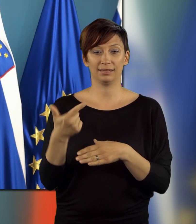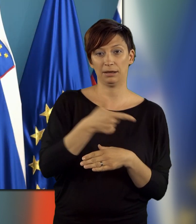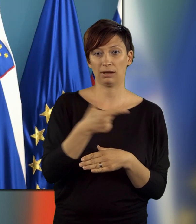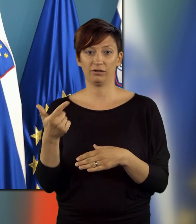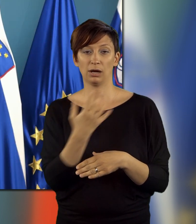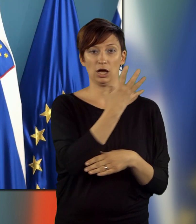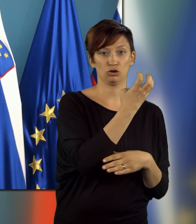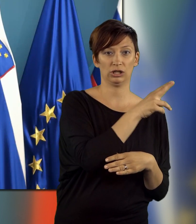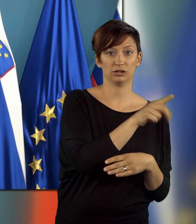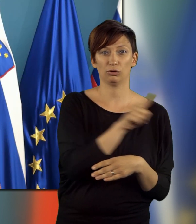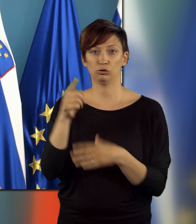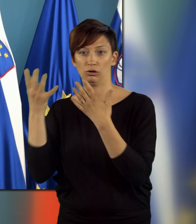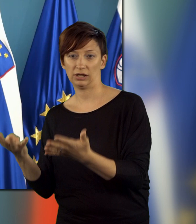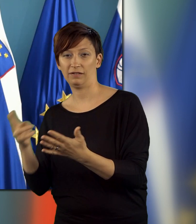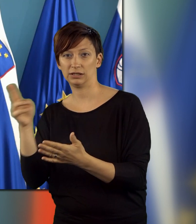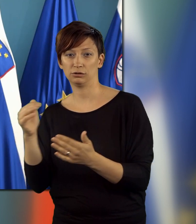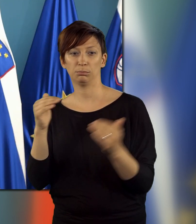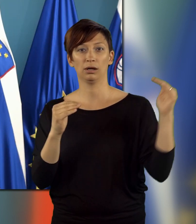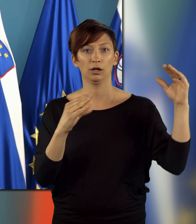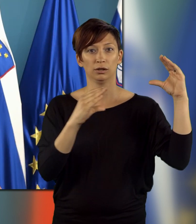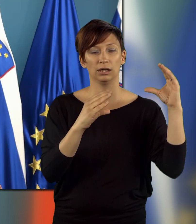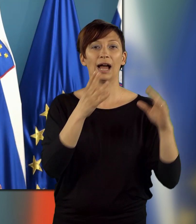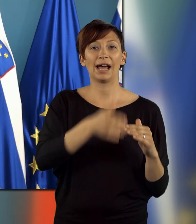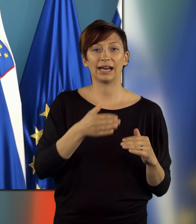dvema skrajnostma se pa postopno